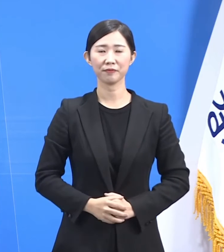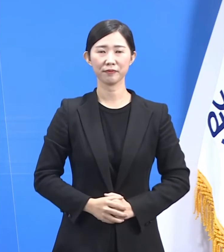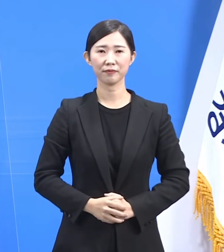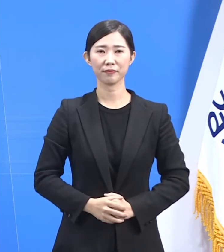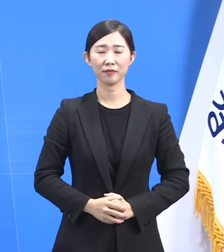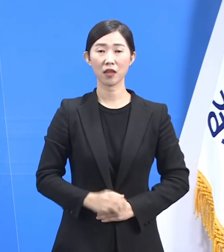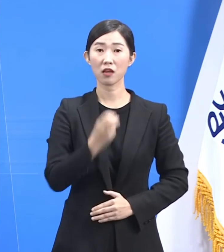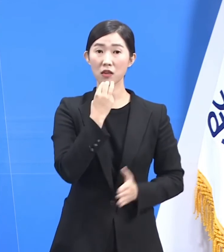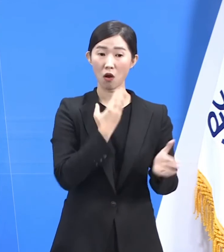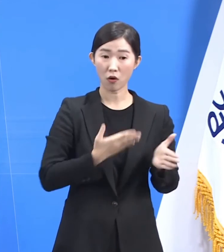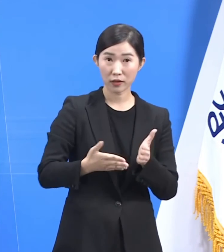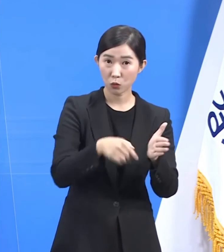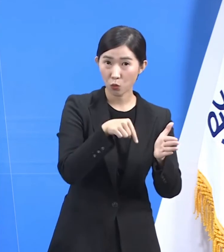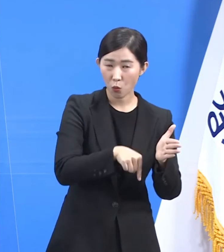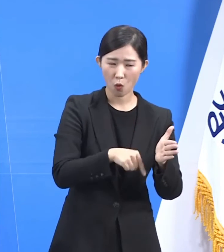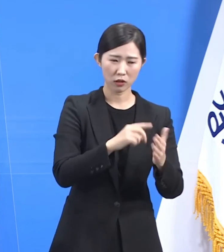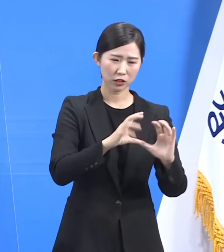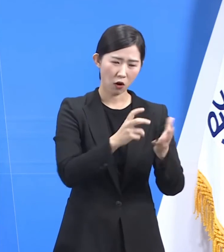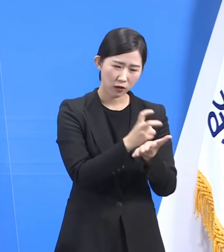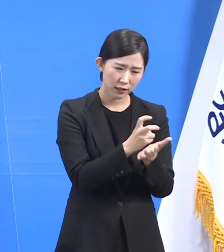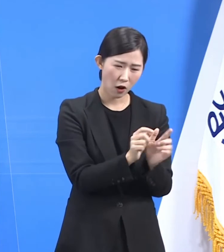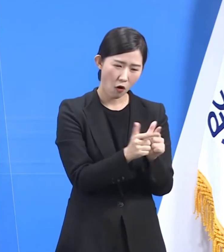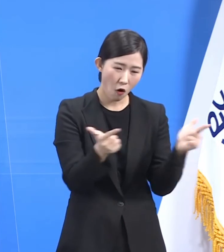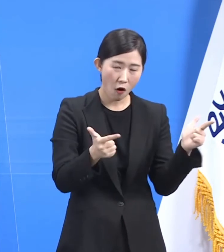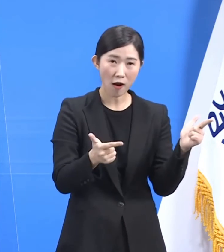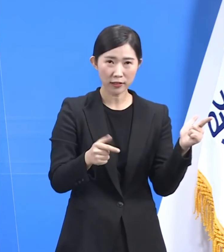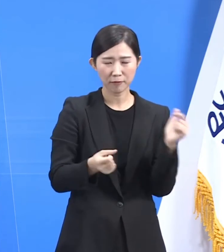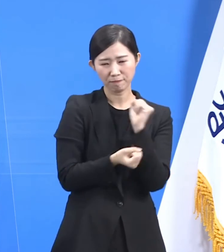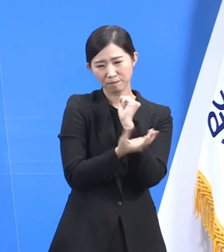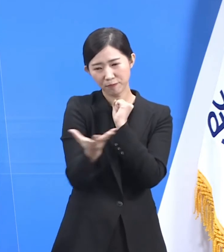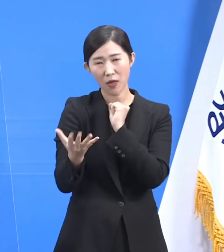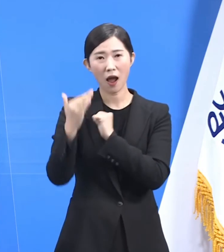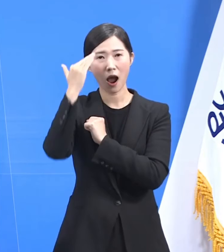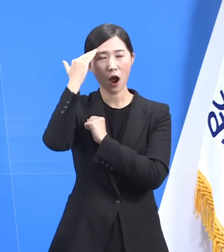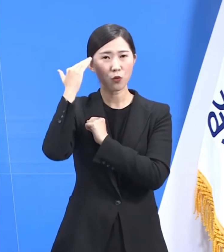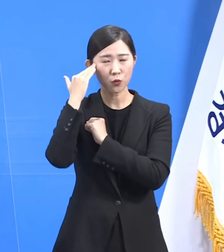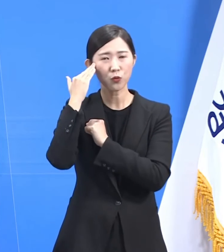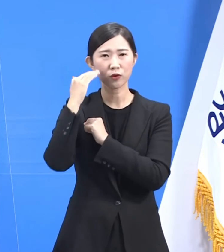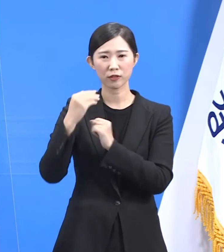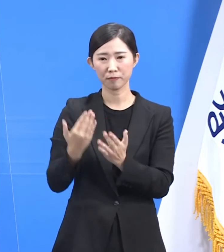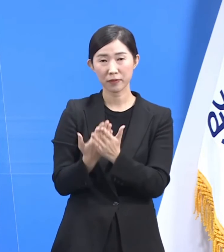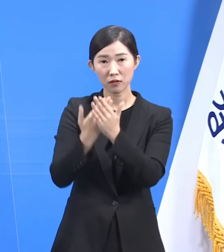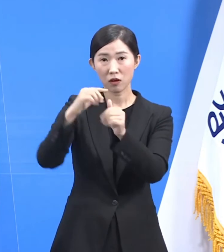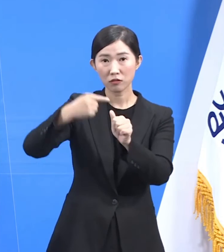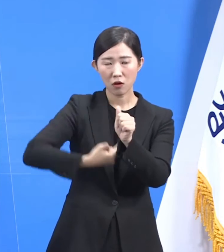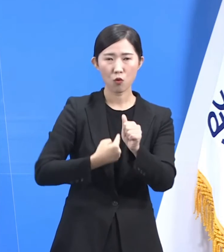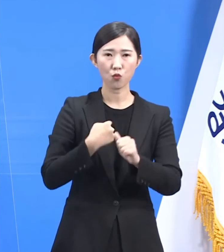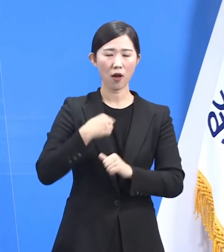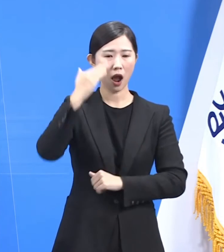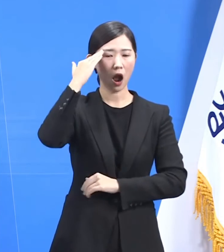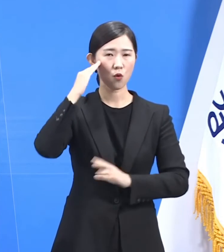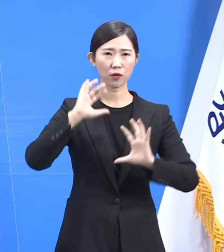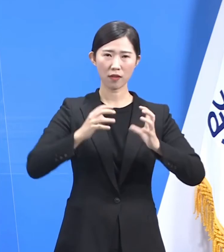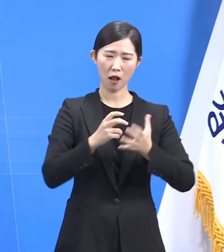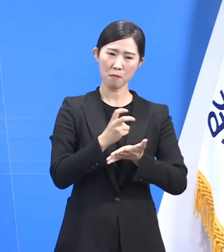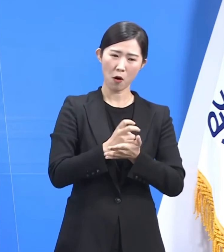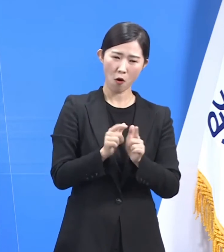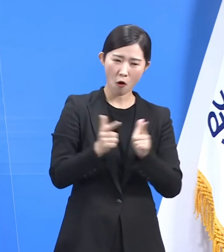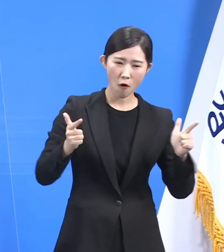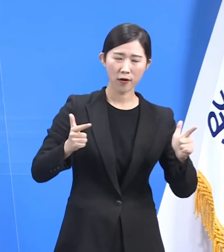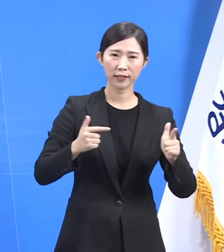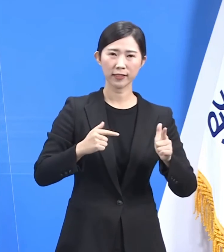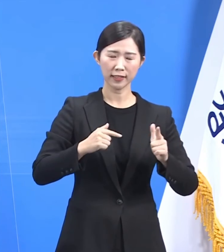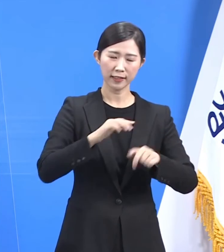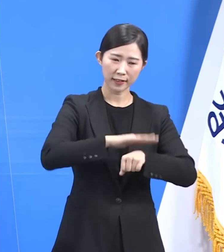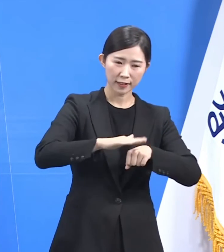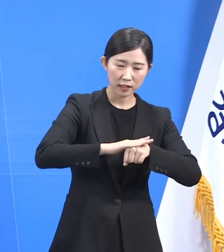경기도가 대한민국의 표준이 된 것처럼 대한민국을 세계의 표준으로 만들어 가겠습니다. 대한민국이